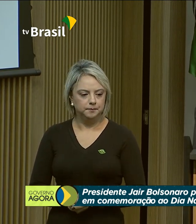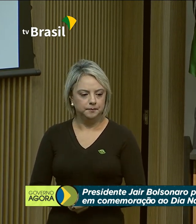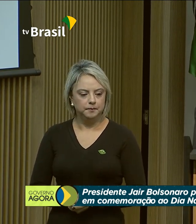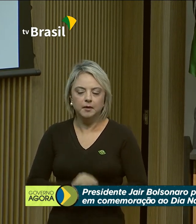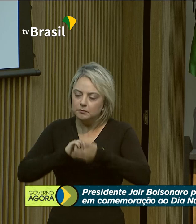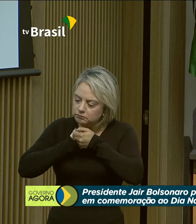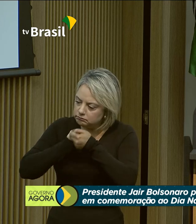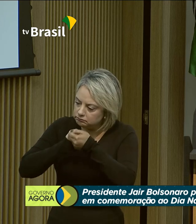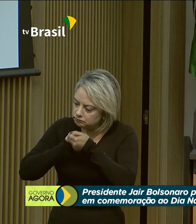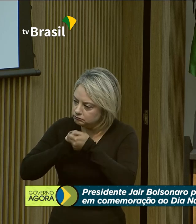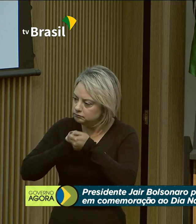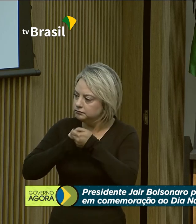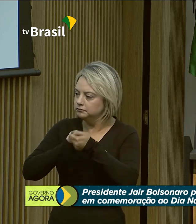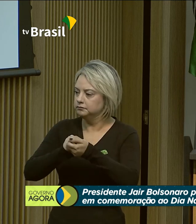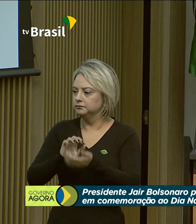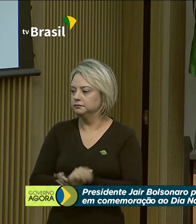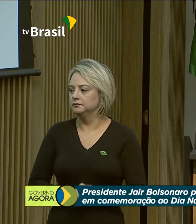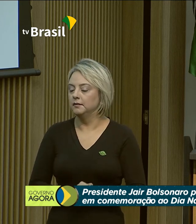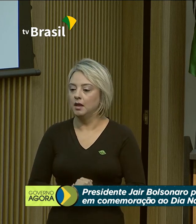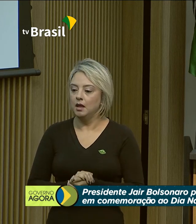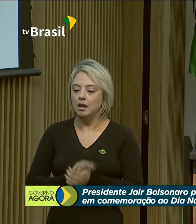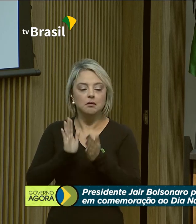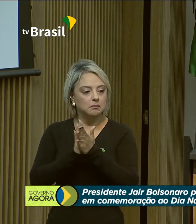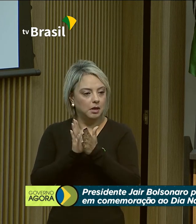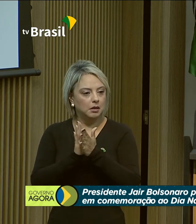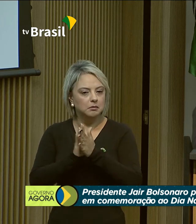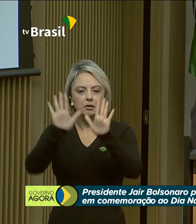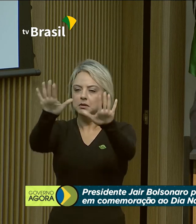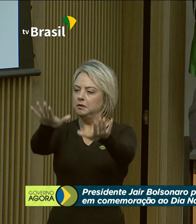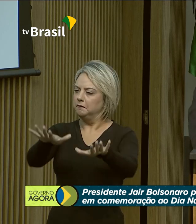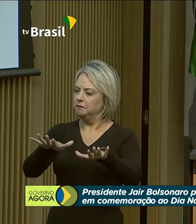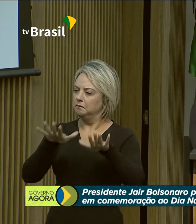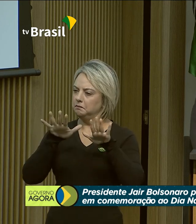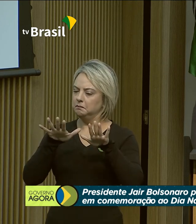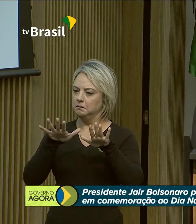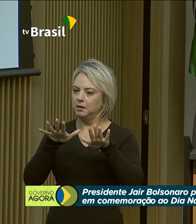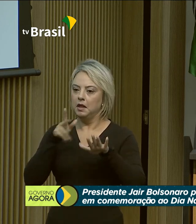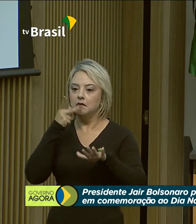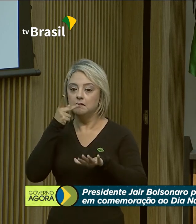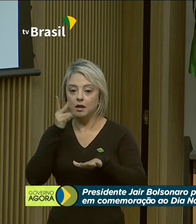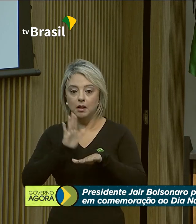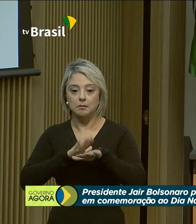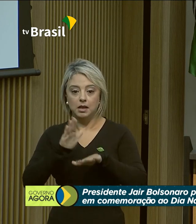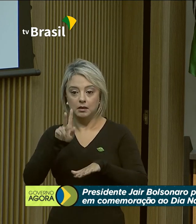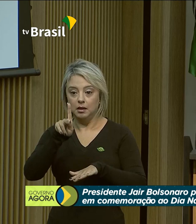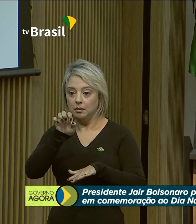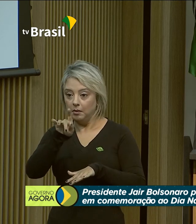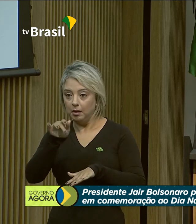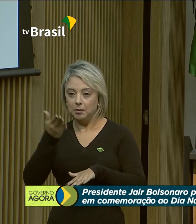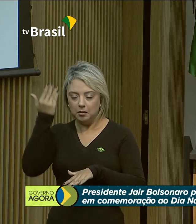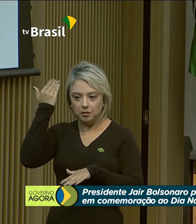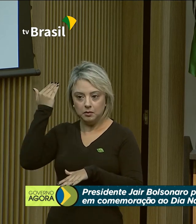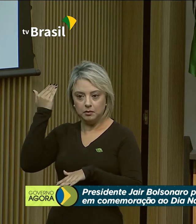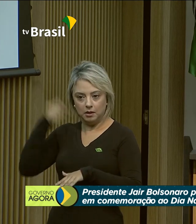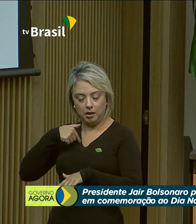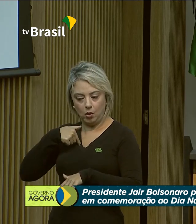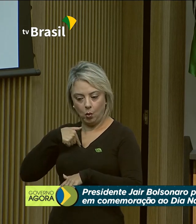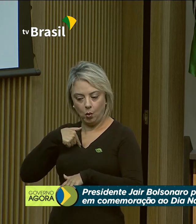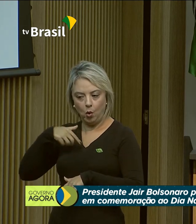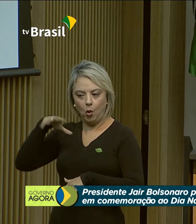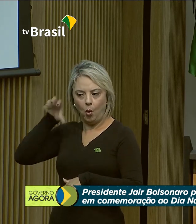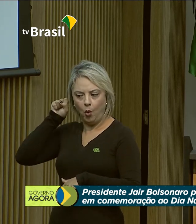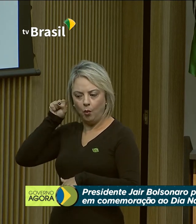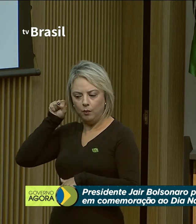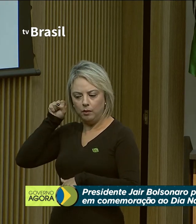meus cumprimentos. Parabéns por esse evento. E falar mais ainda, Pepe, eu sou do tempo de